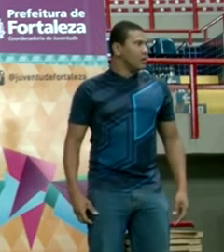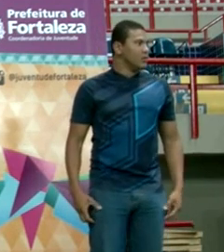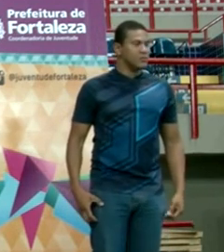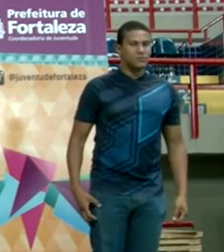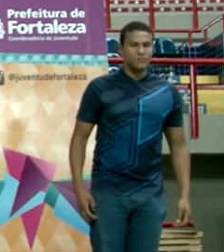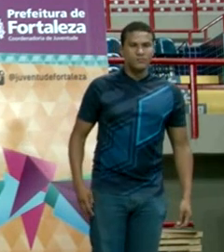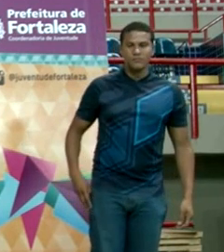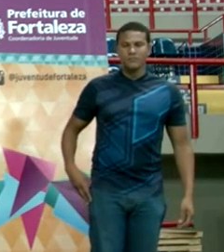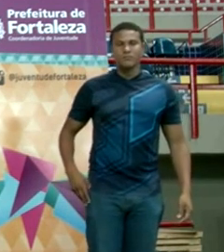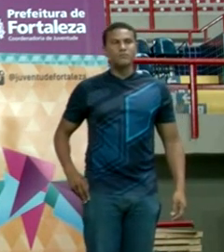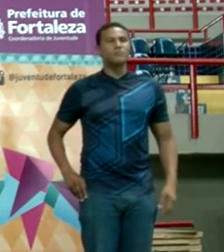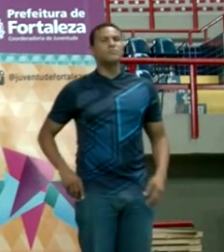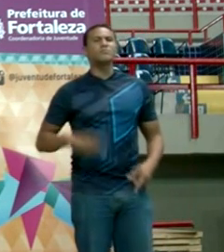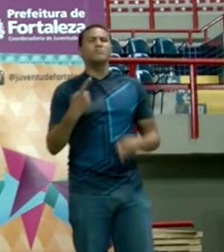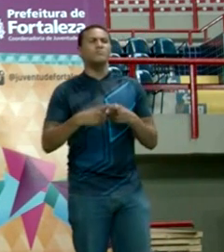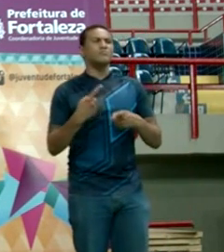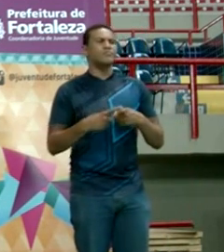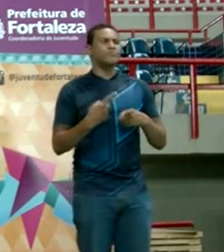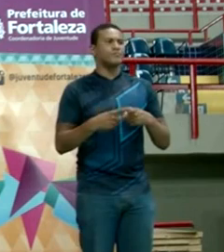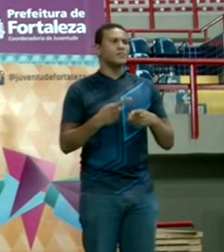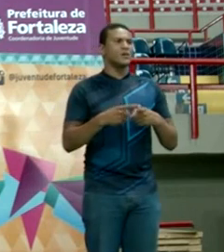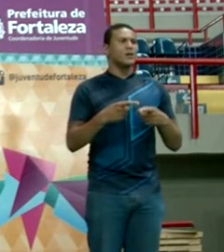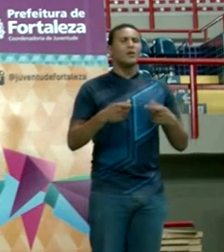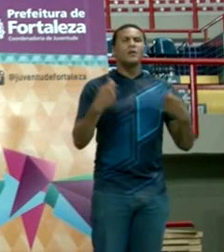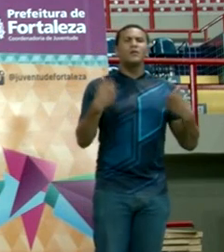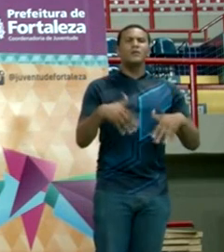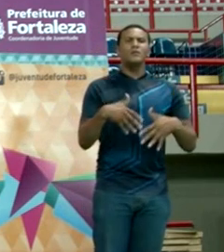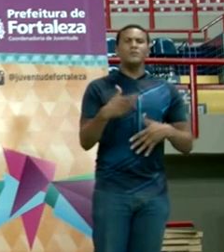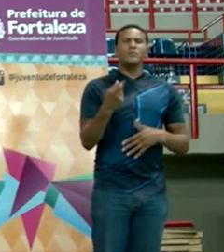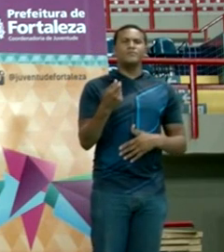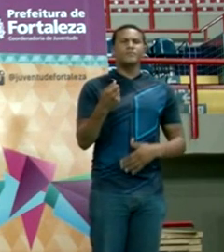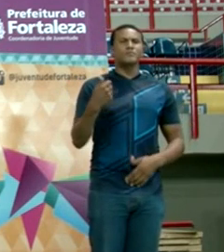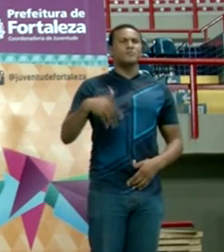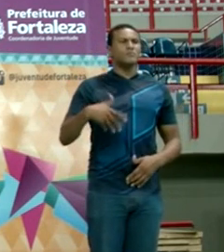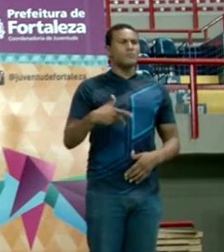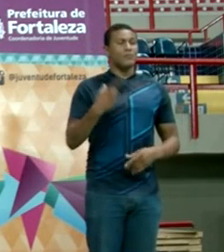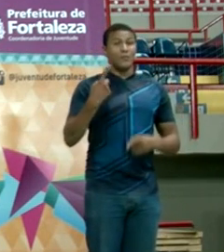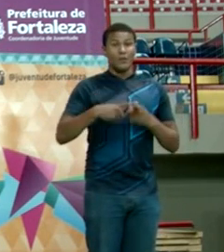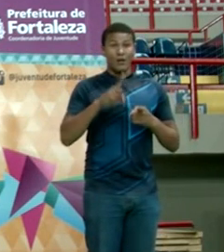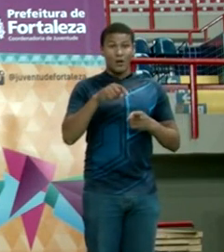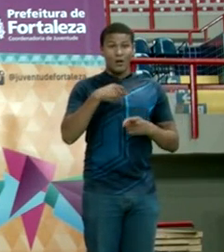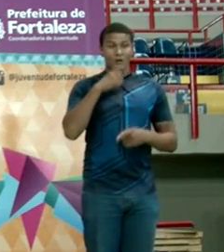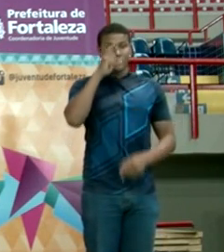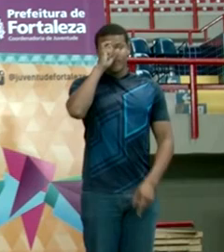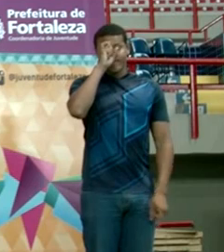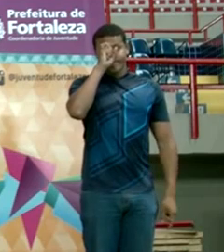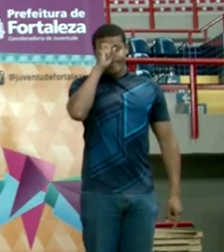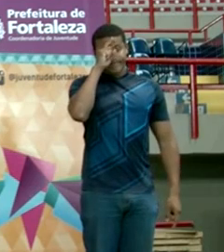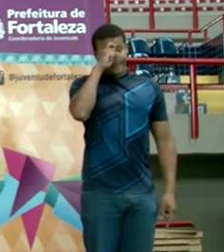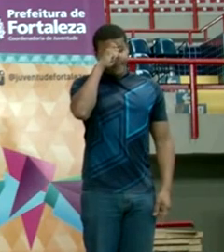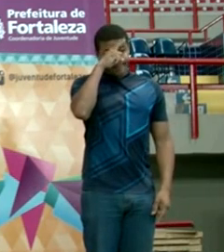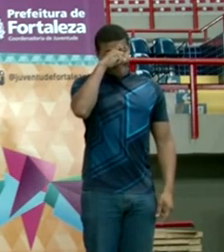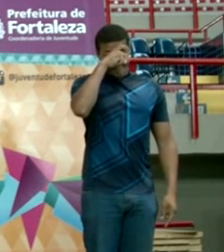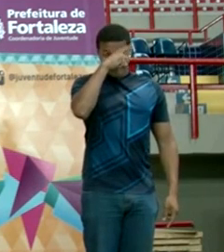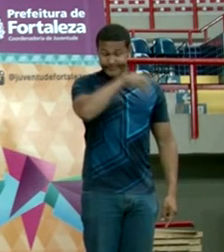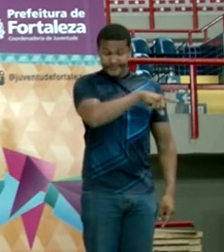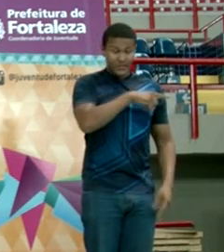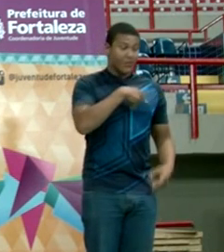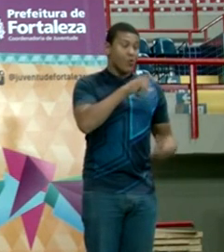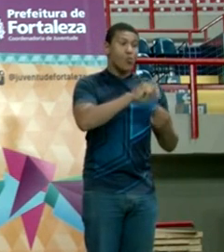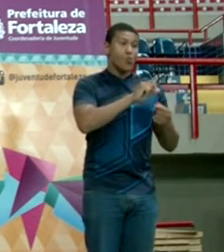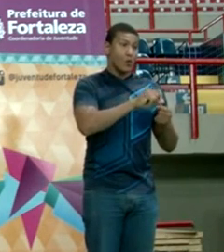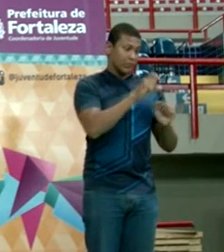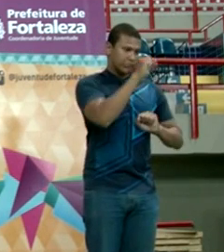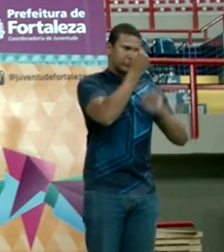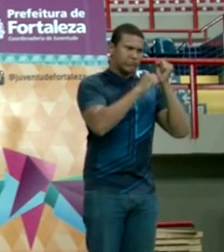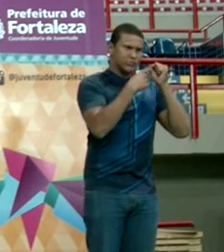Por que é tão caro construir a bomba atômica? O reator da bomba atômica é extremamente complexo, tá certo? Isso